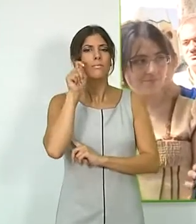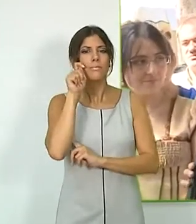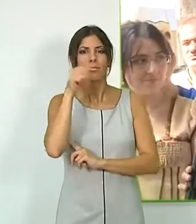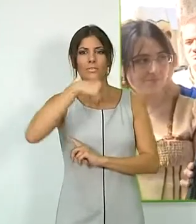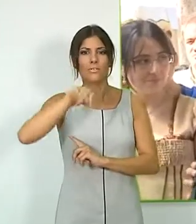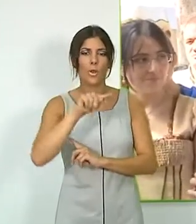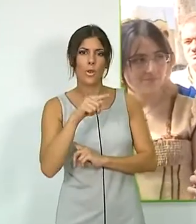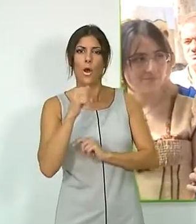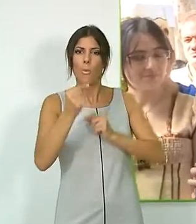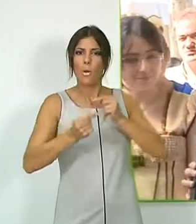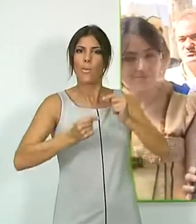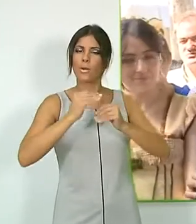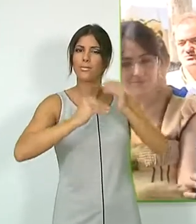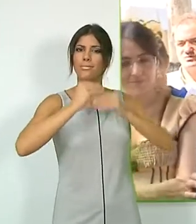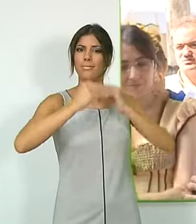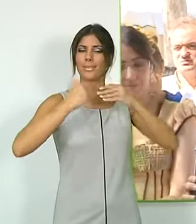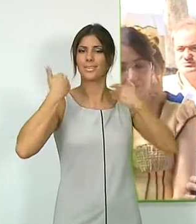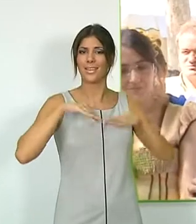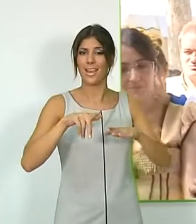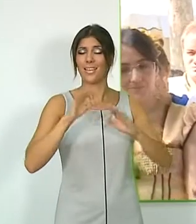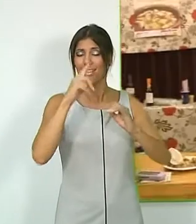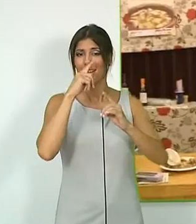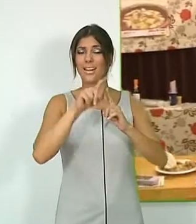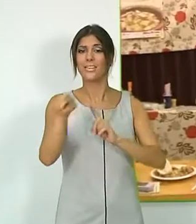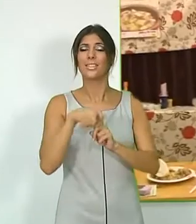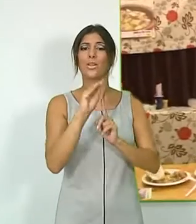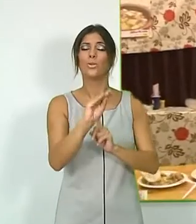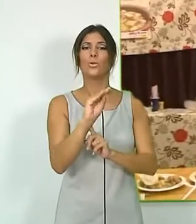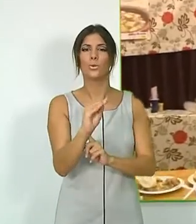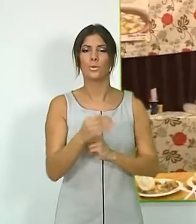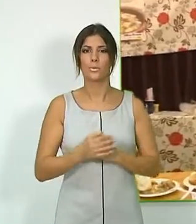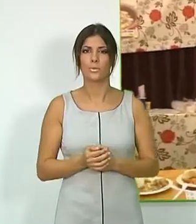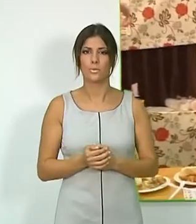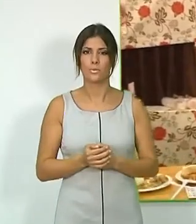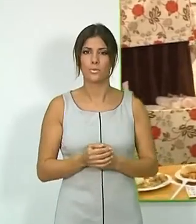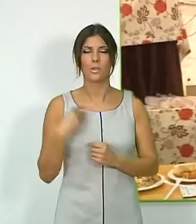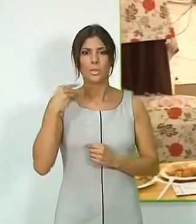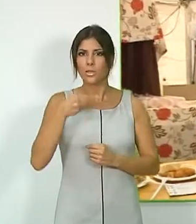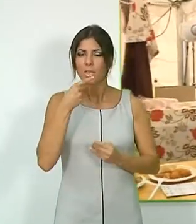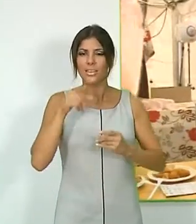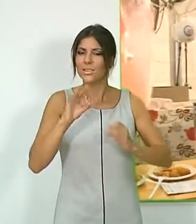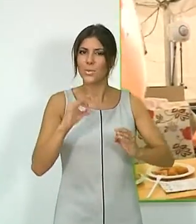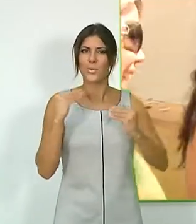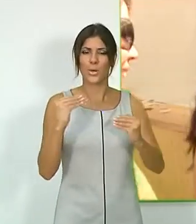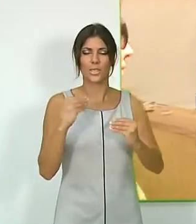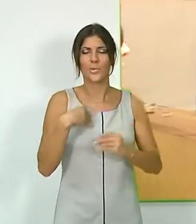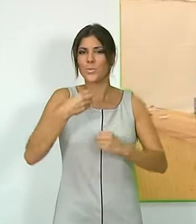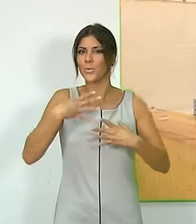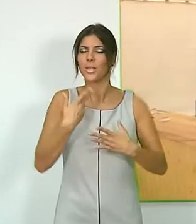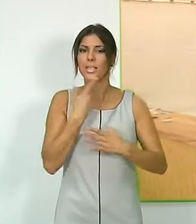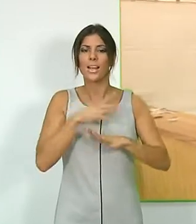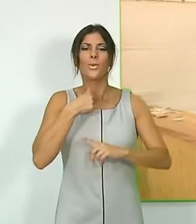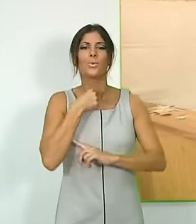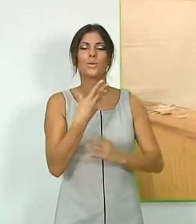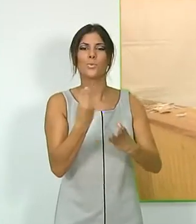las cosas que estamos sembrando en este año del Bicentenario. Pensando, de la primera aquí, bien, todo muy bueno. Muy